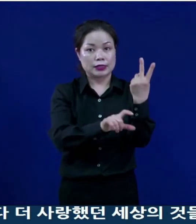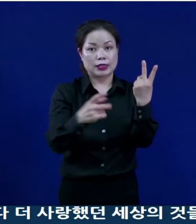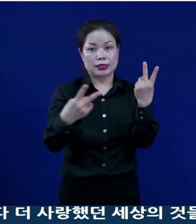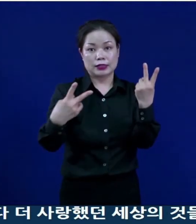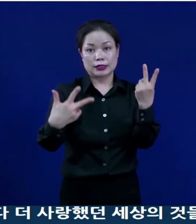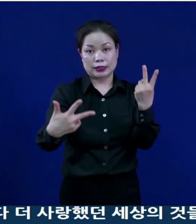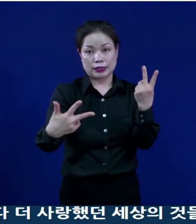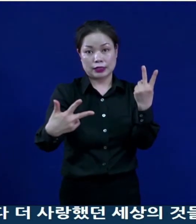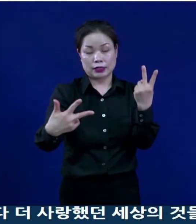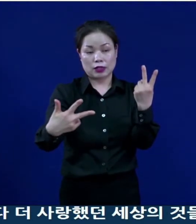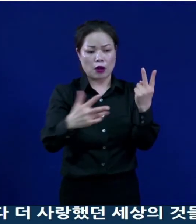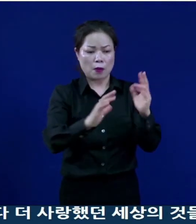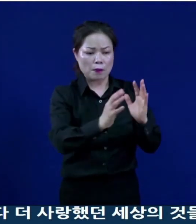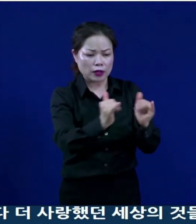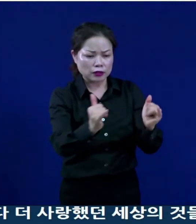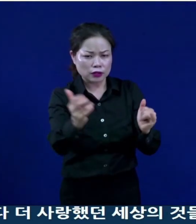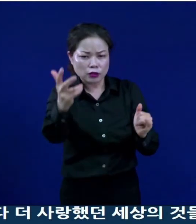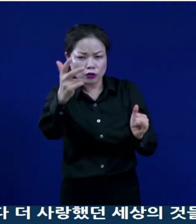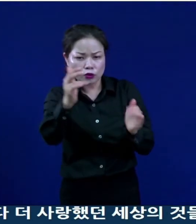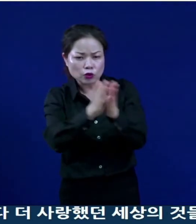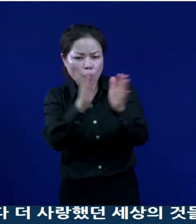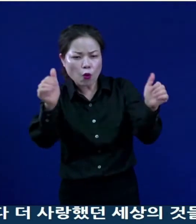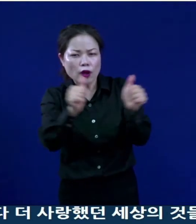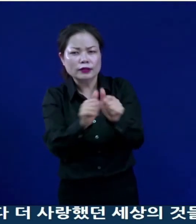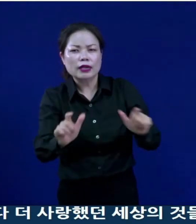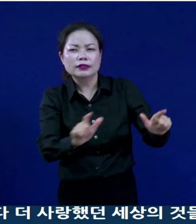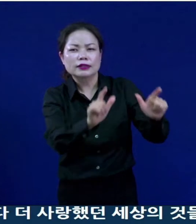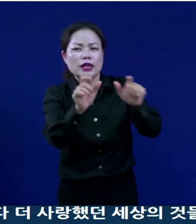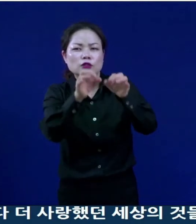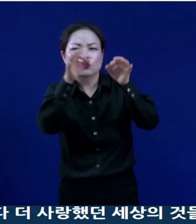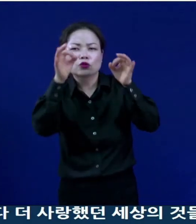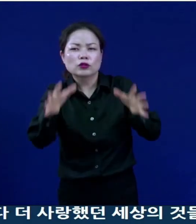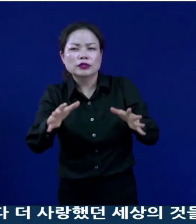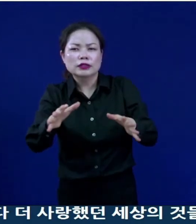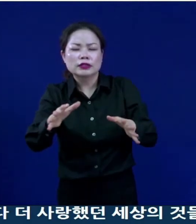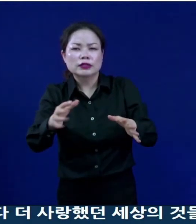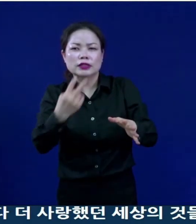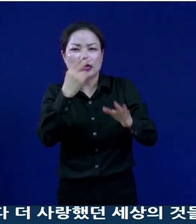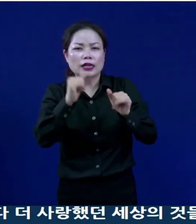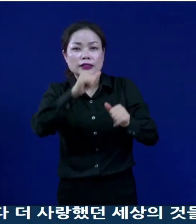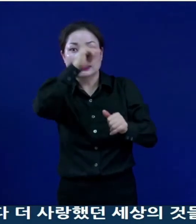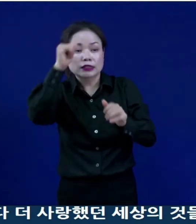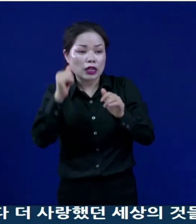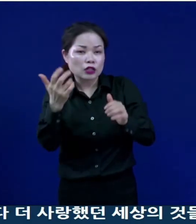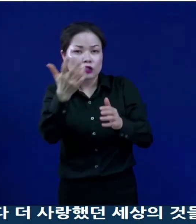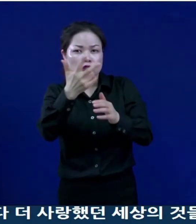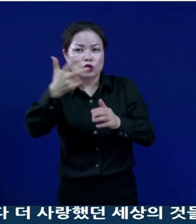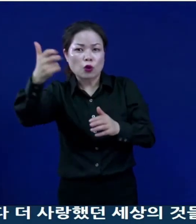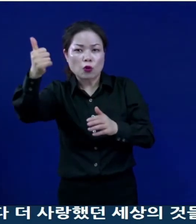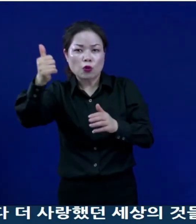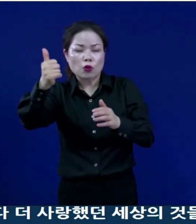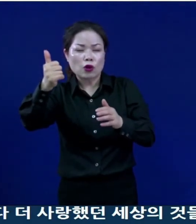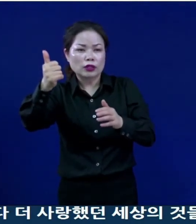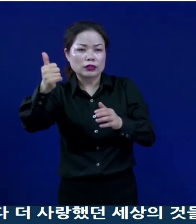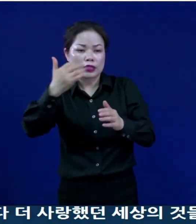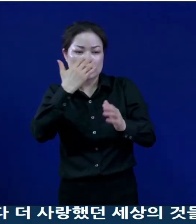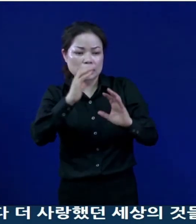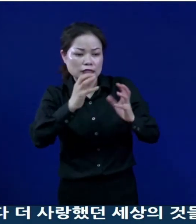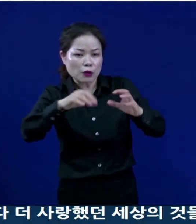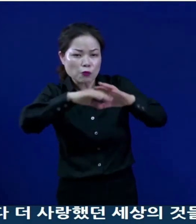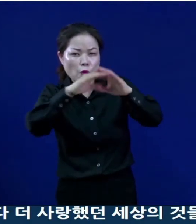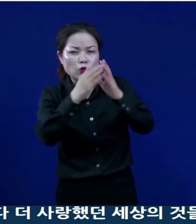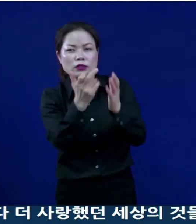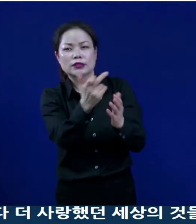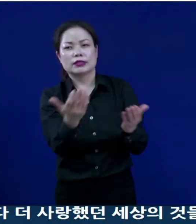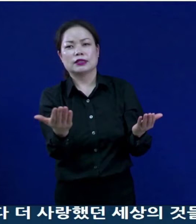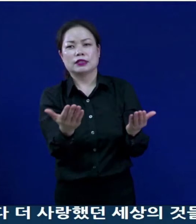보면 백성이 여호수아에 사는 날 동안과 여호수아 뒤에 생존한 장로들 곧 여호와께서 이스라엘을 위하여 행하신 모든 큰